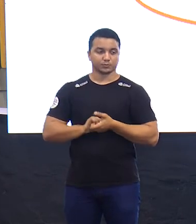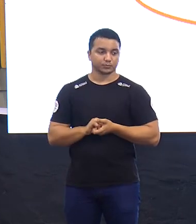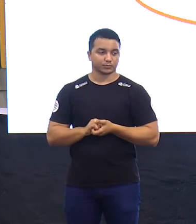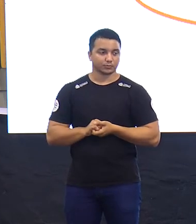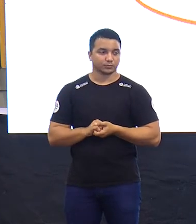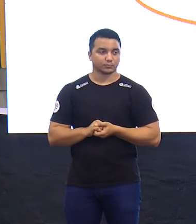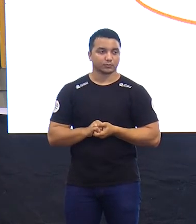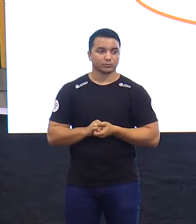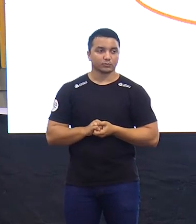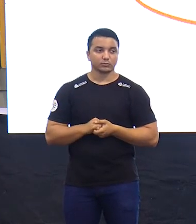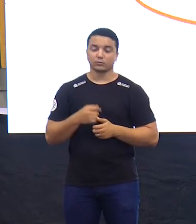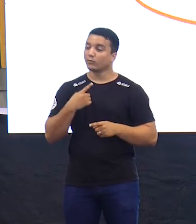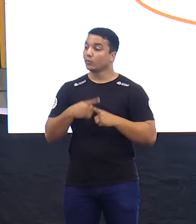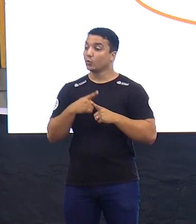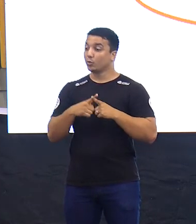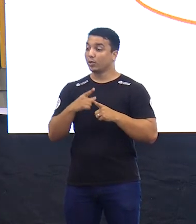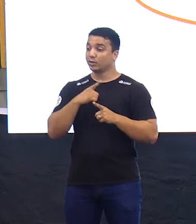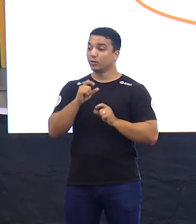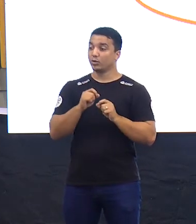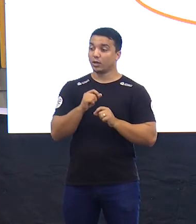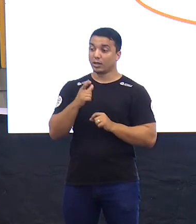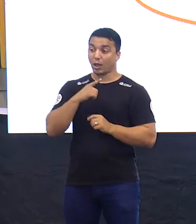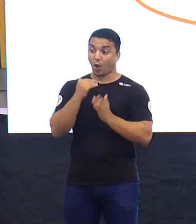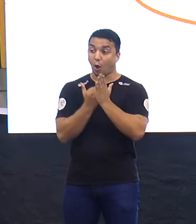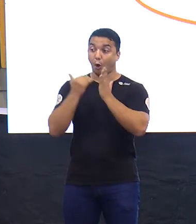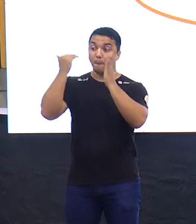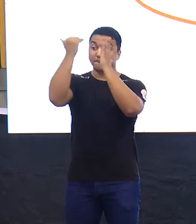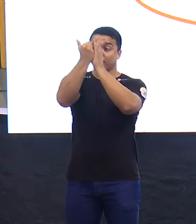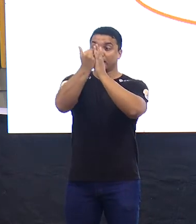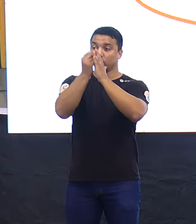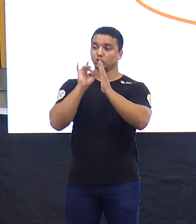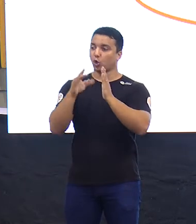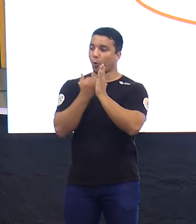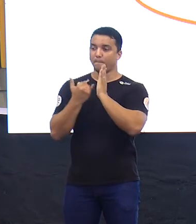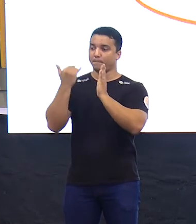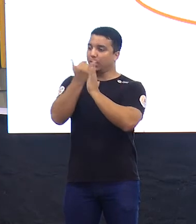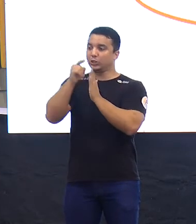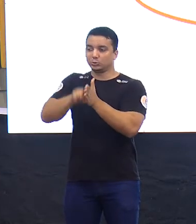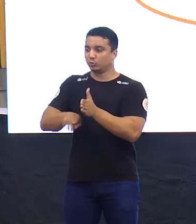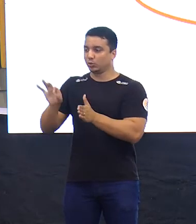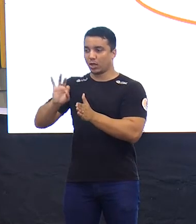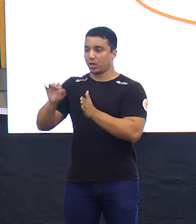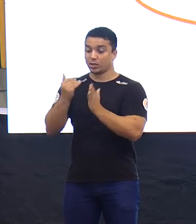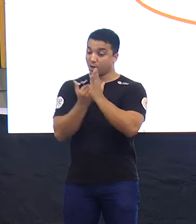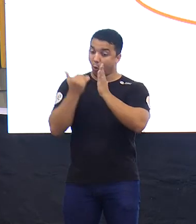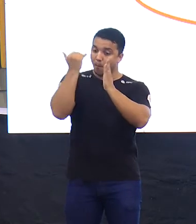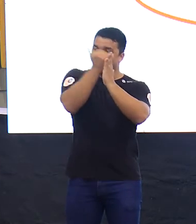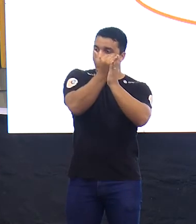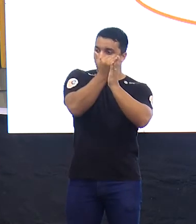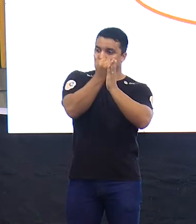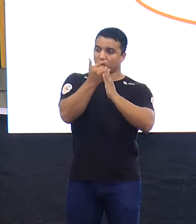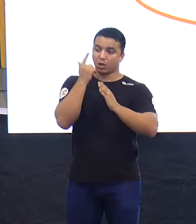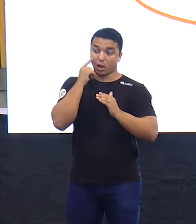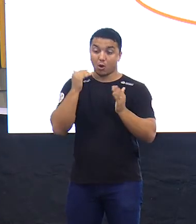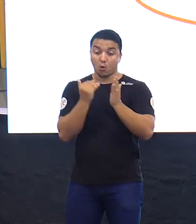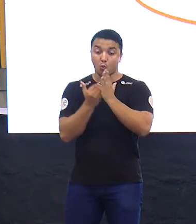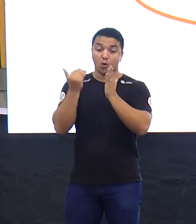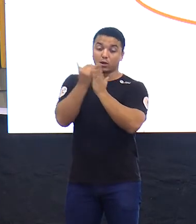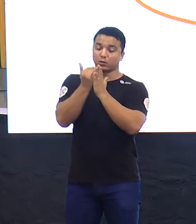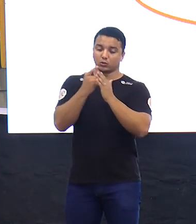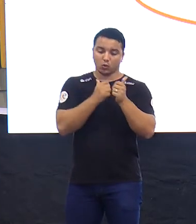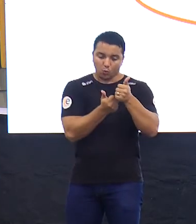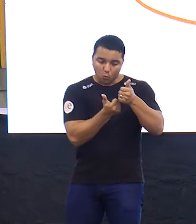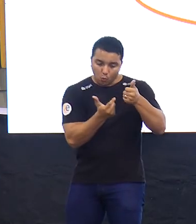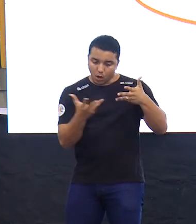700%. Porque uma coisa é perguntar para quanto que ele aumentou. E outra coisa é perguntar quanto que